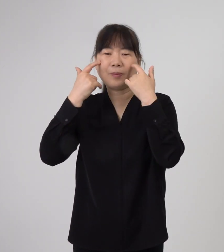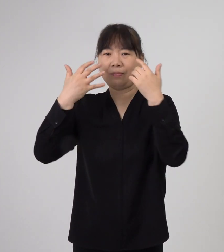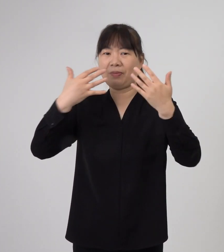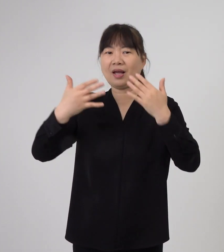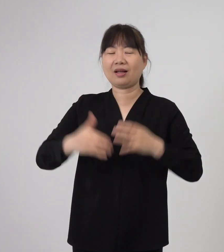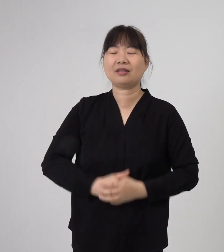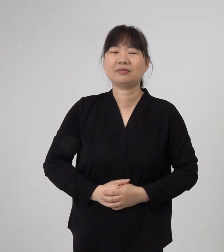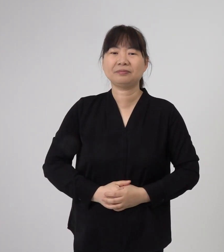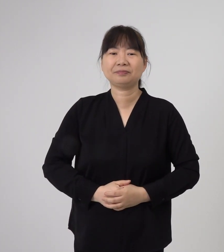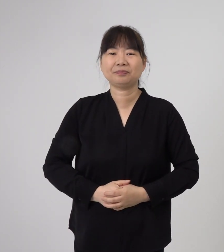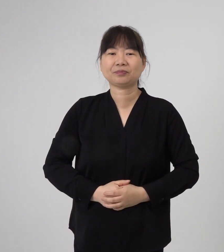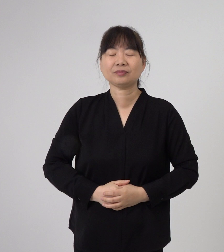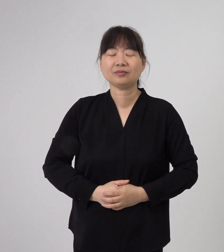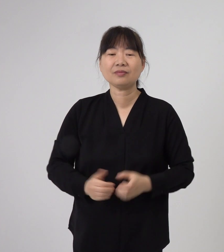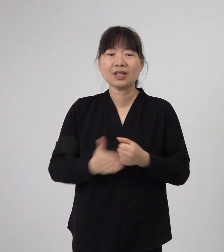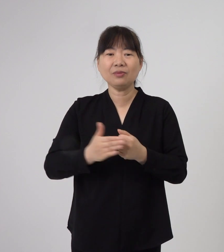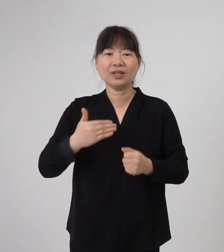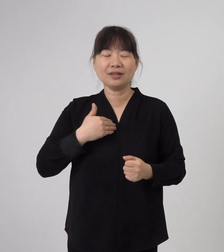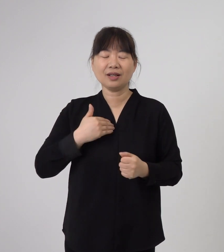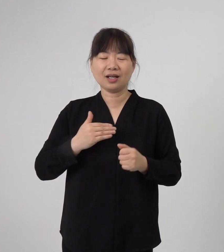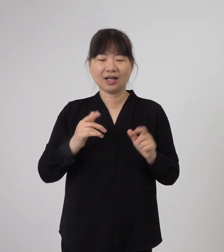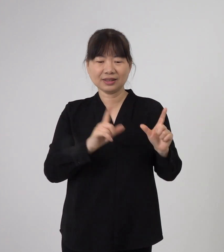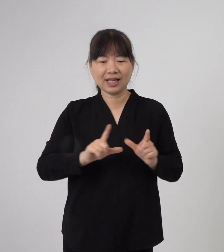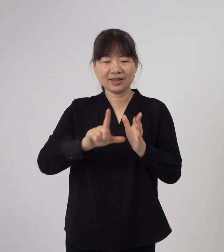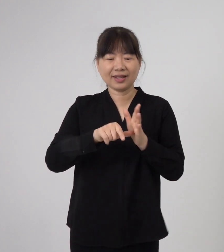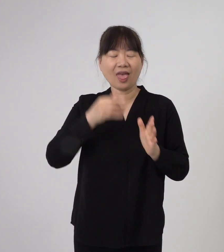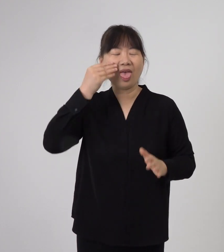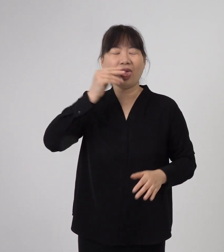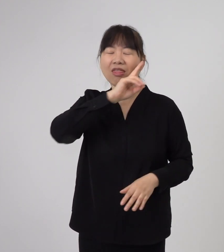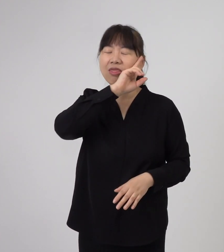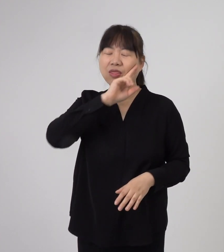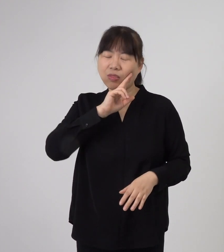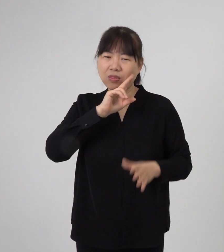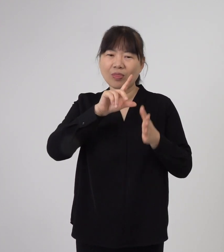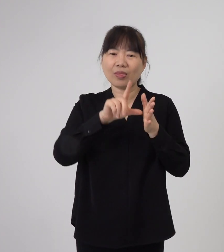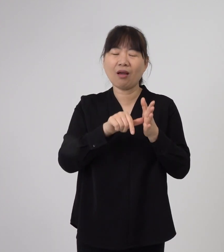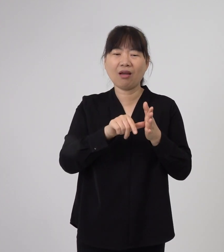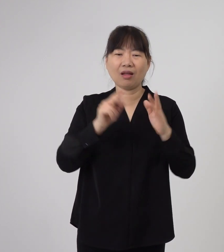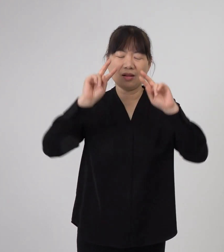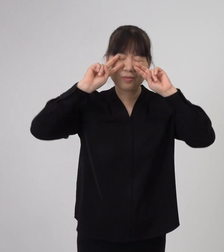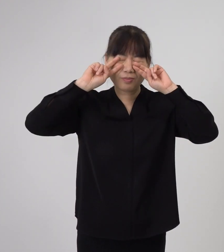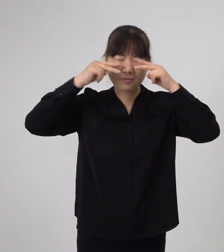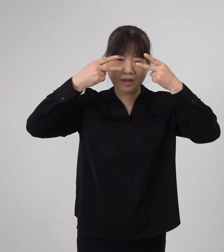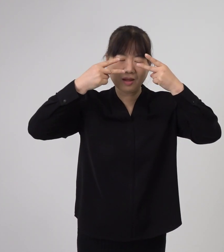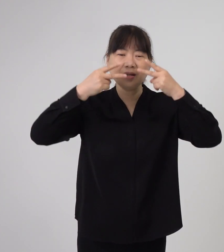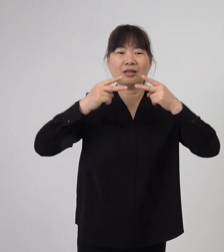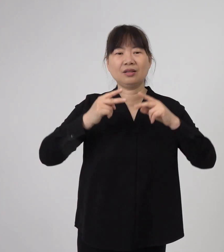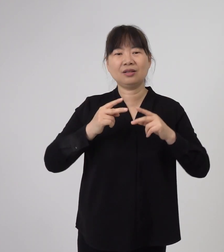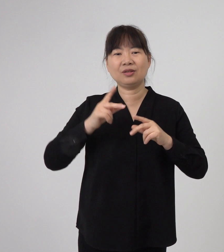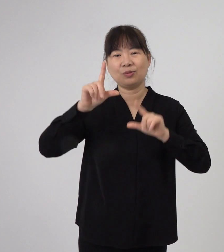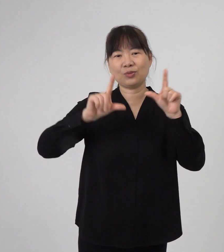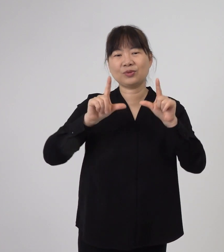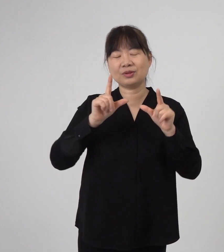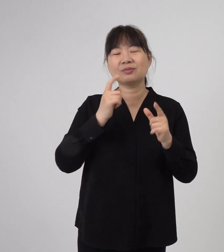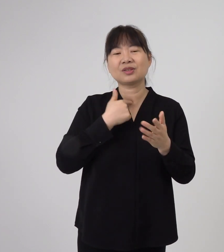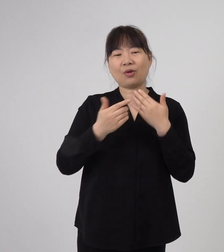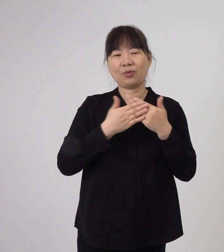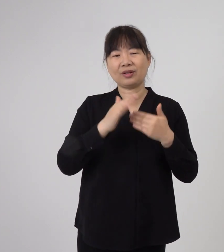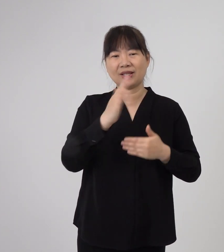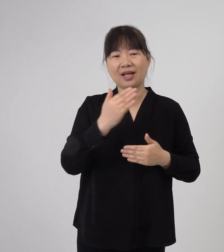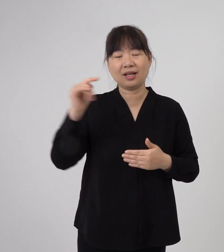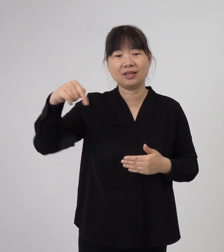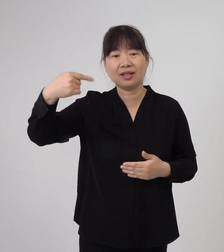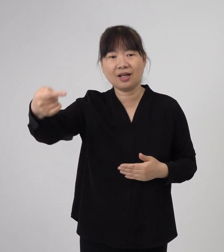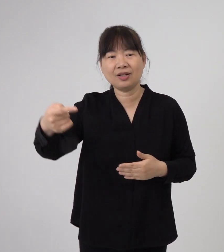그러니까 모든 게 다 잘 될 때는, 형통할 때는 착시 현상이 일어난다니까요. 다음 절 보세요. 무시아